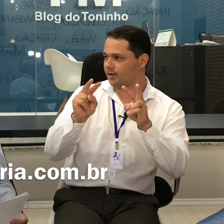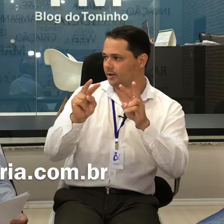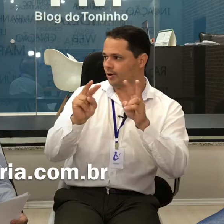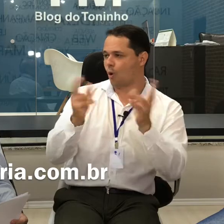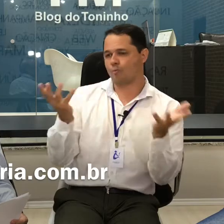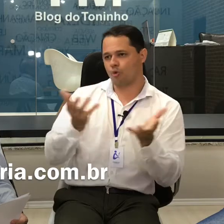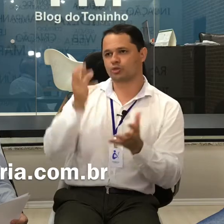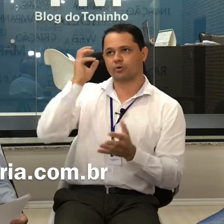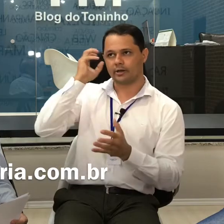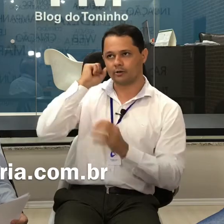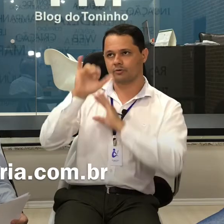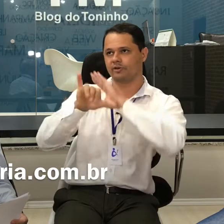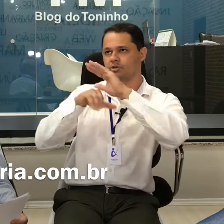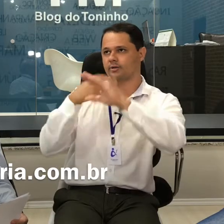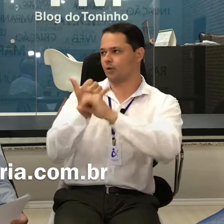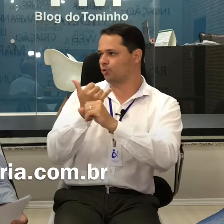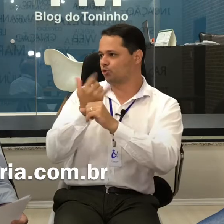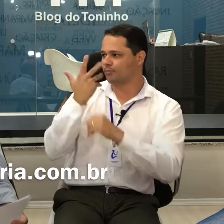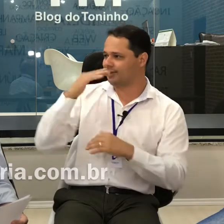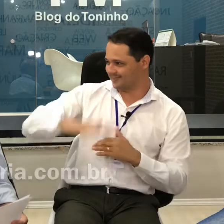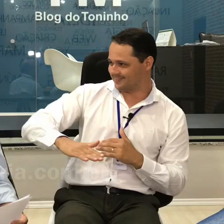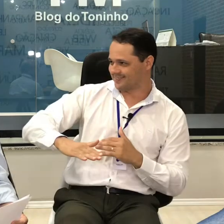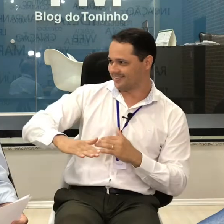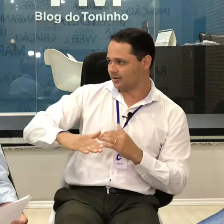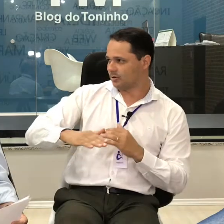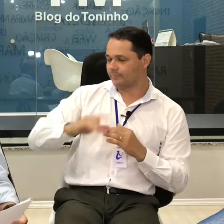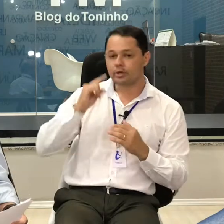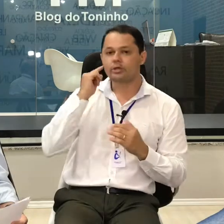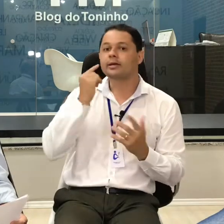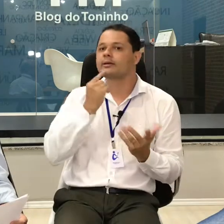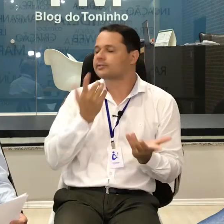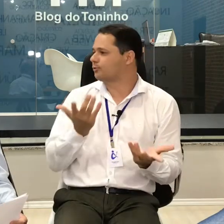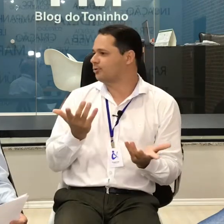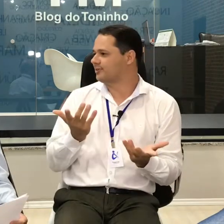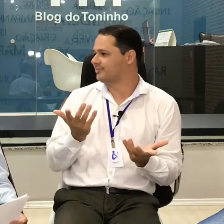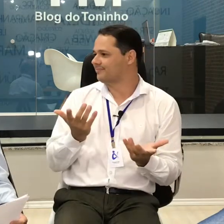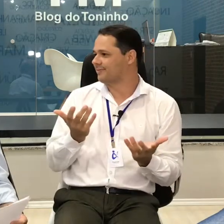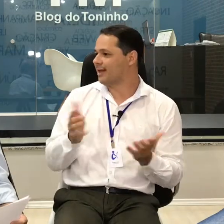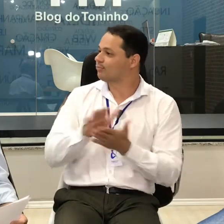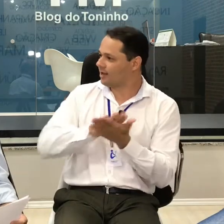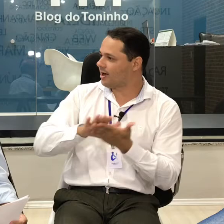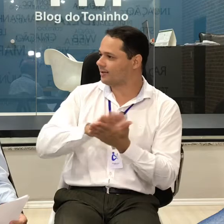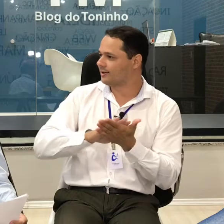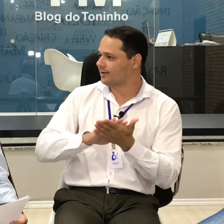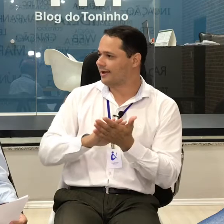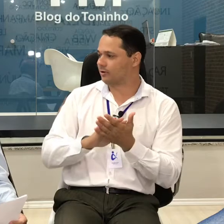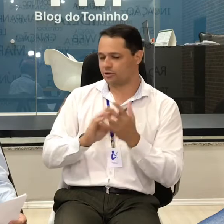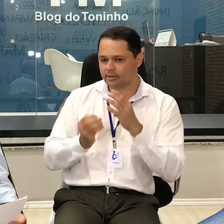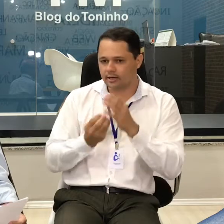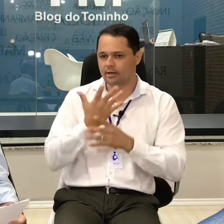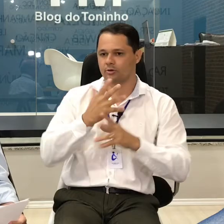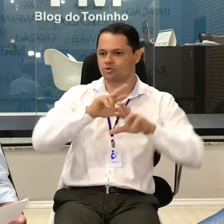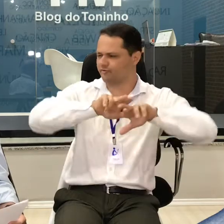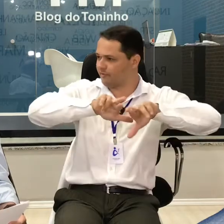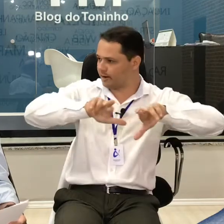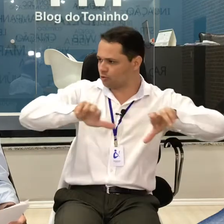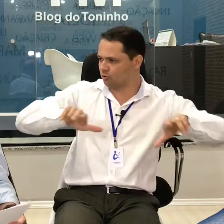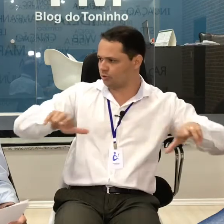ver, como hoje, ou criança ouvinte, ela tem o YouTube Kids. E a criança surda? Ela não tem nada. Então a gente está criando diversos